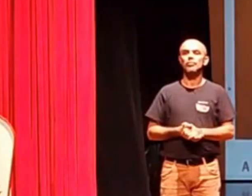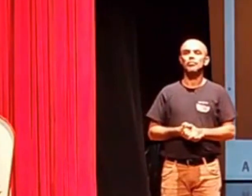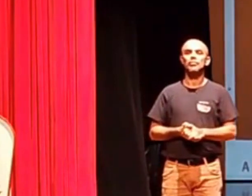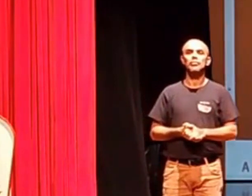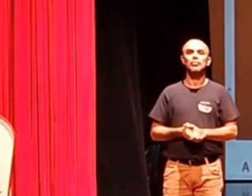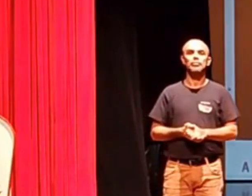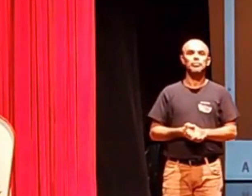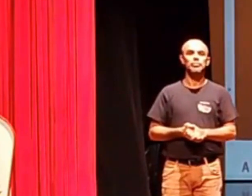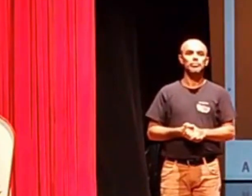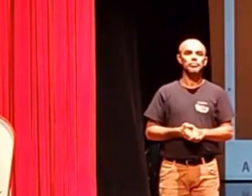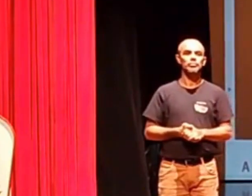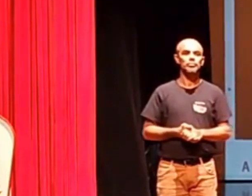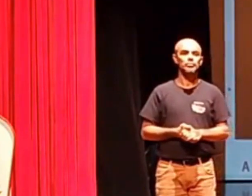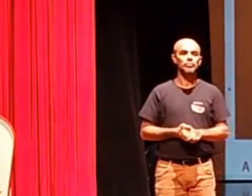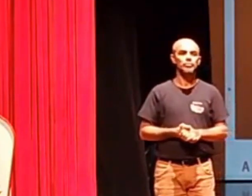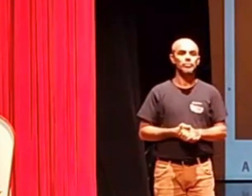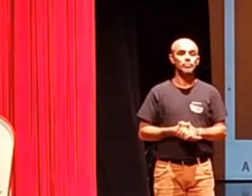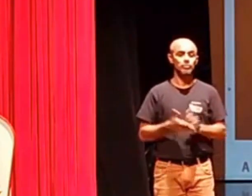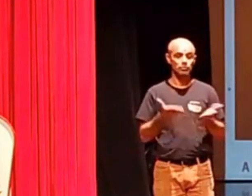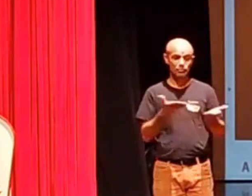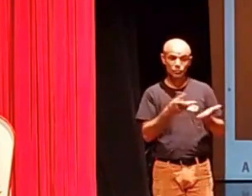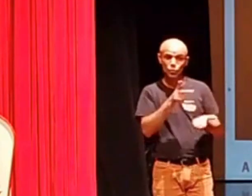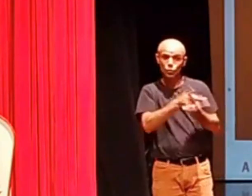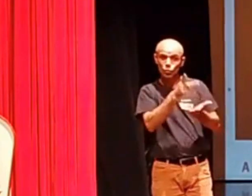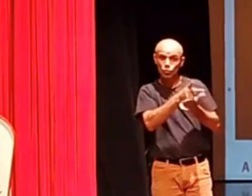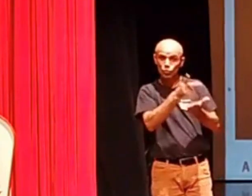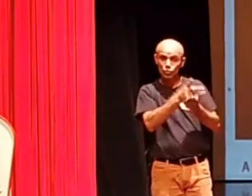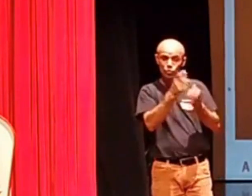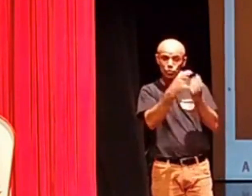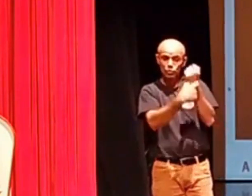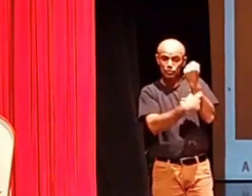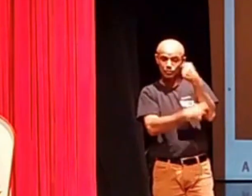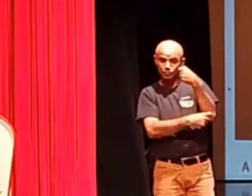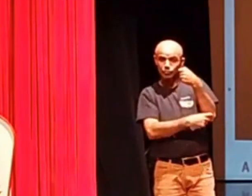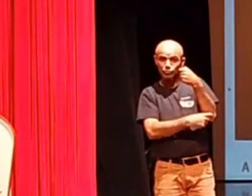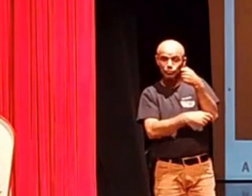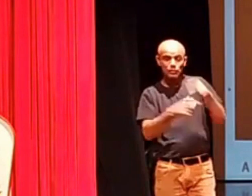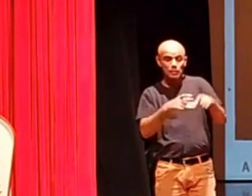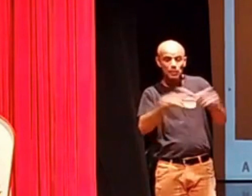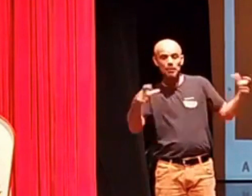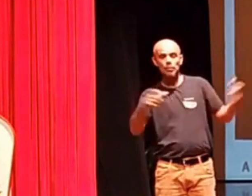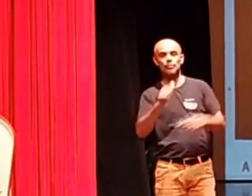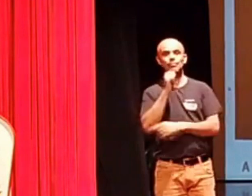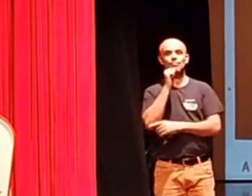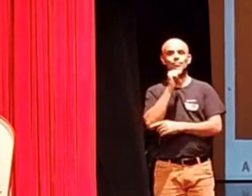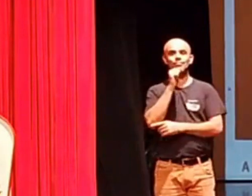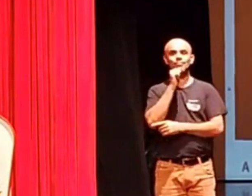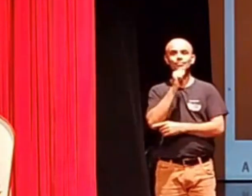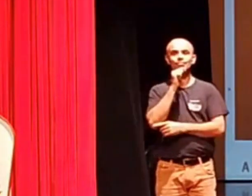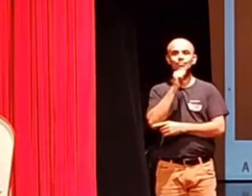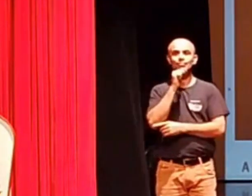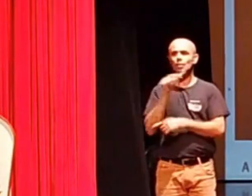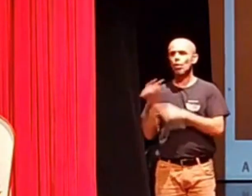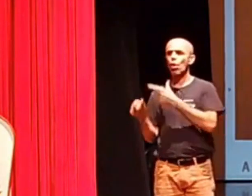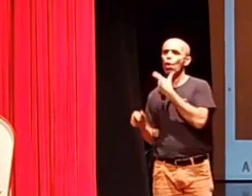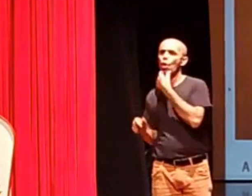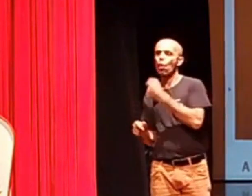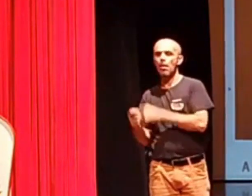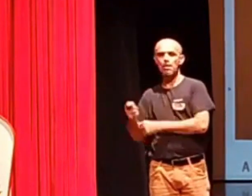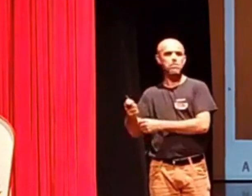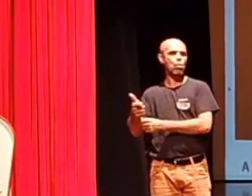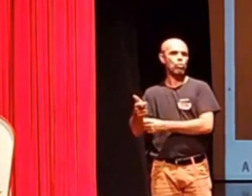A prevalência desse tipo de escoliose, ela é mais frequente no sexo feminino do que no masculino,